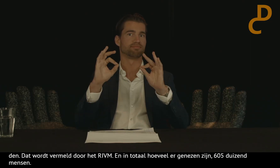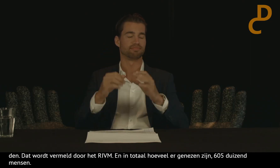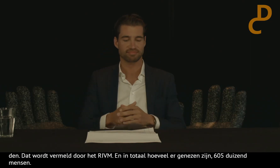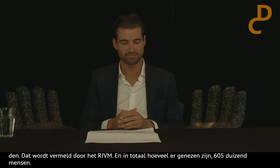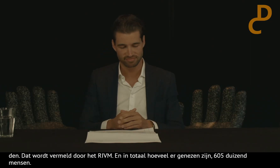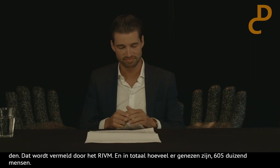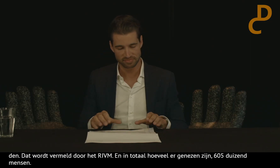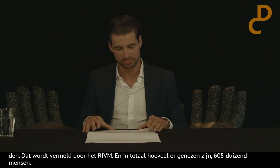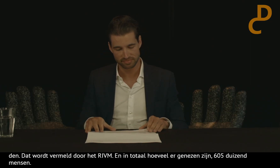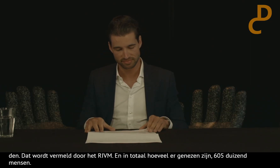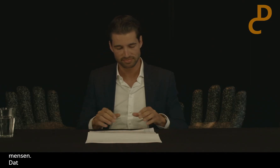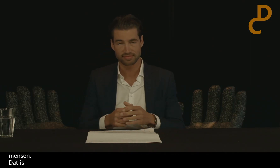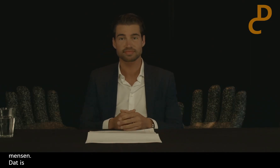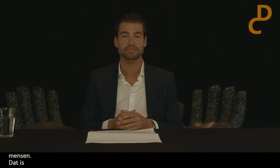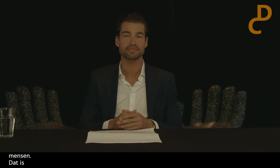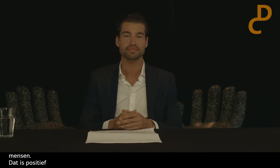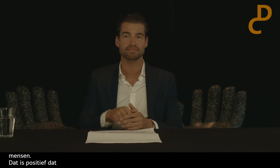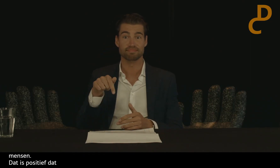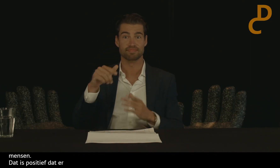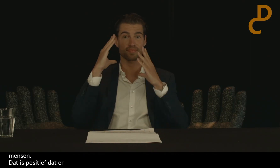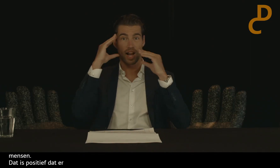Dus dat is positief dat er al zoveel mensen gezond zijn.